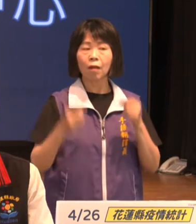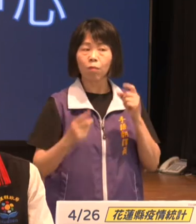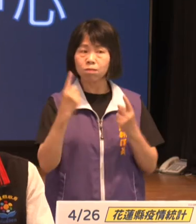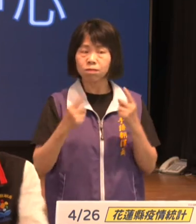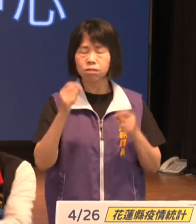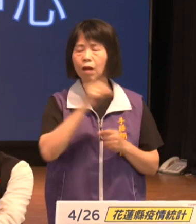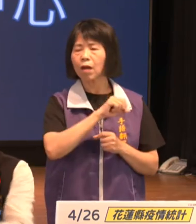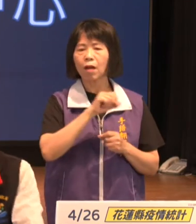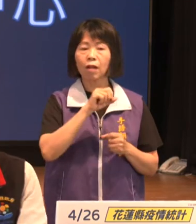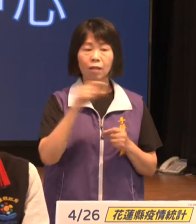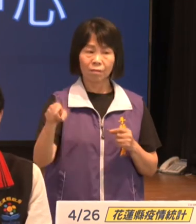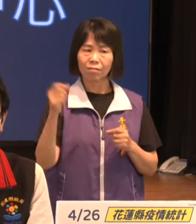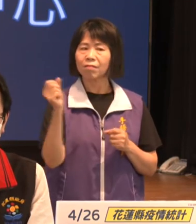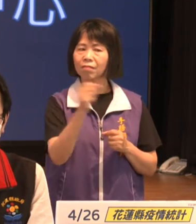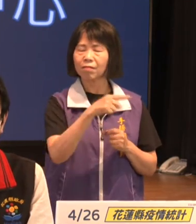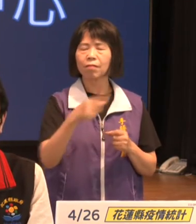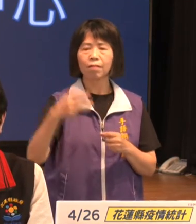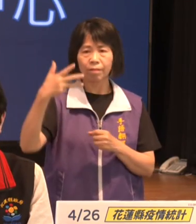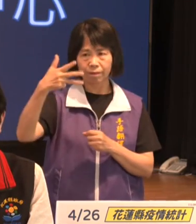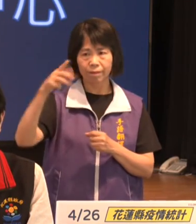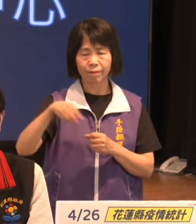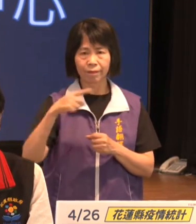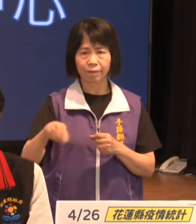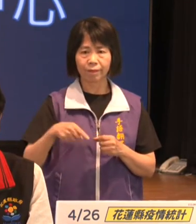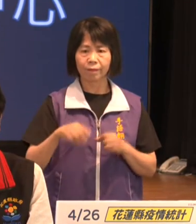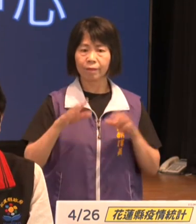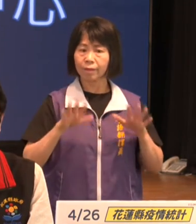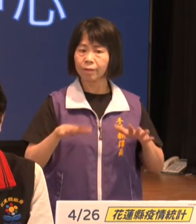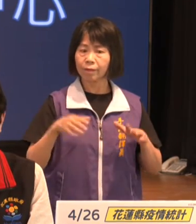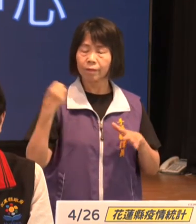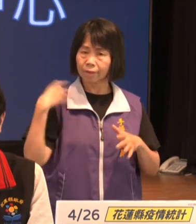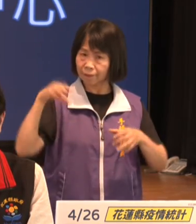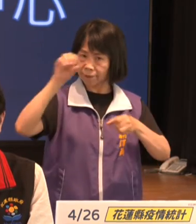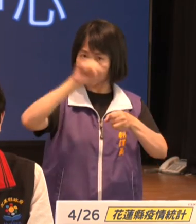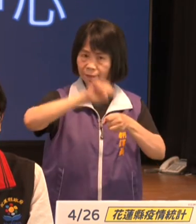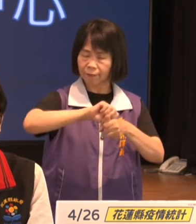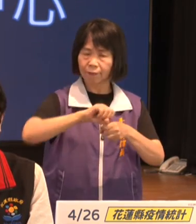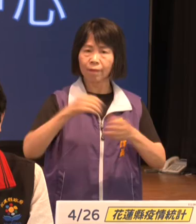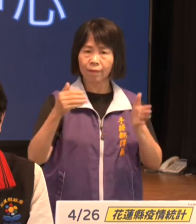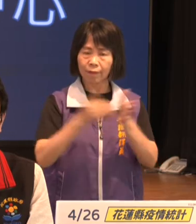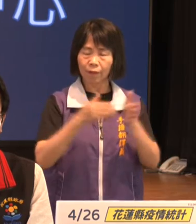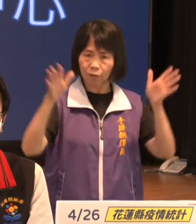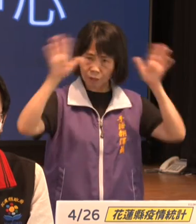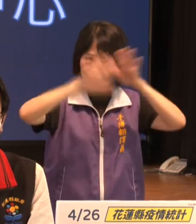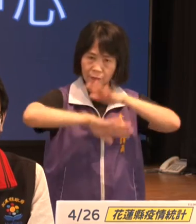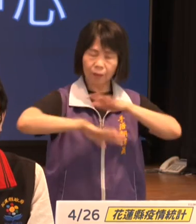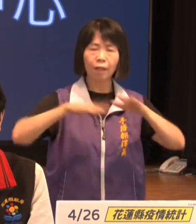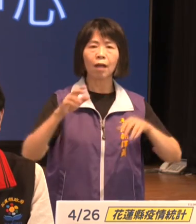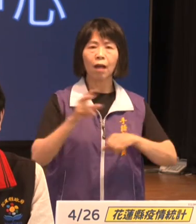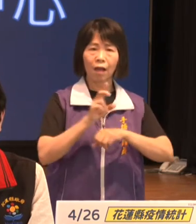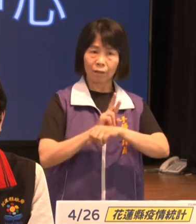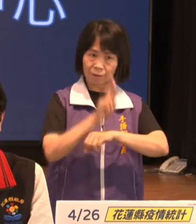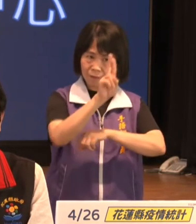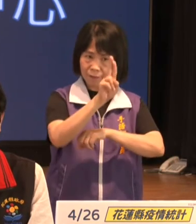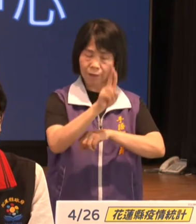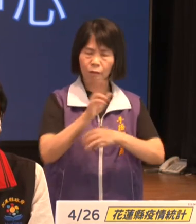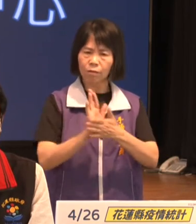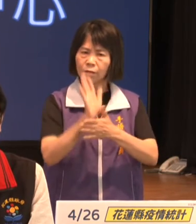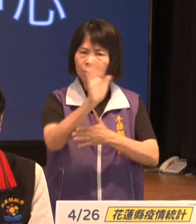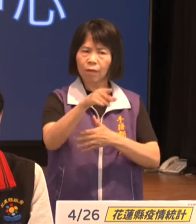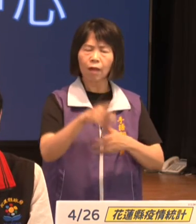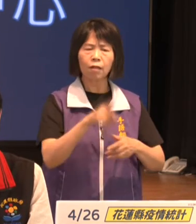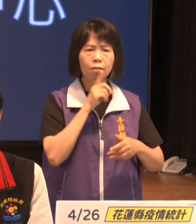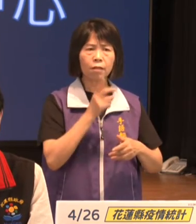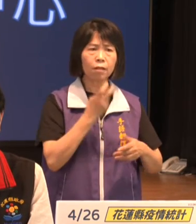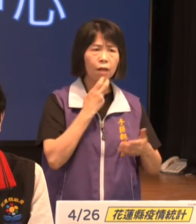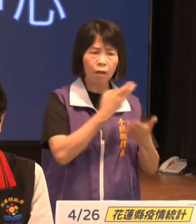这个地方所以我在那边新增人数里面特别会写到晚上24点，因为我们不晓得未来中央没有暗